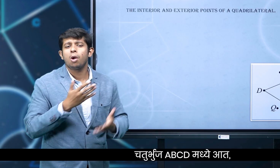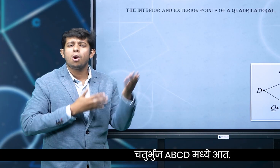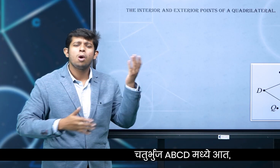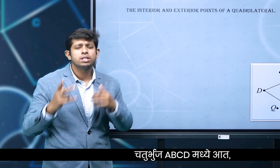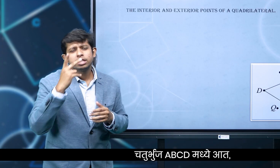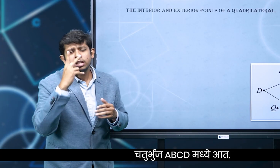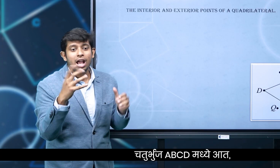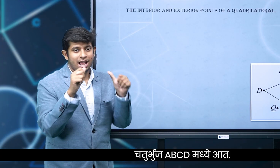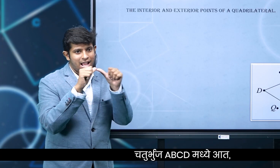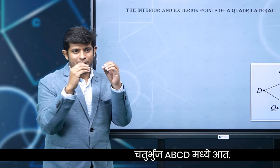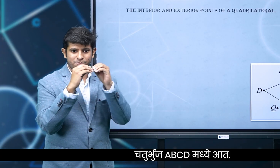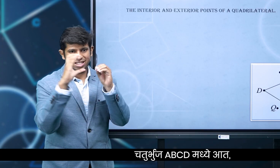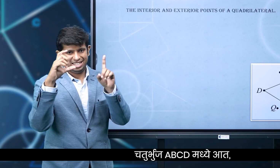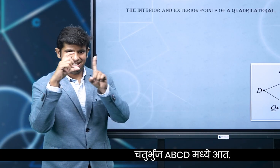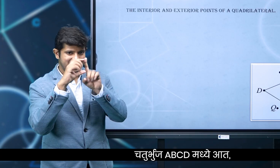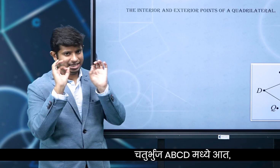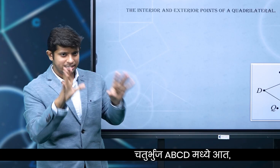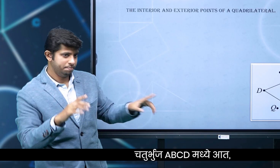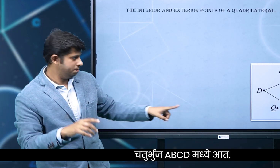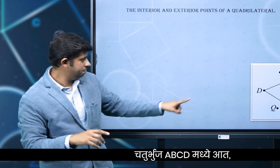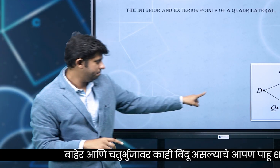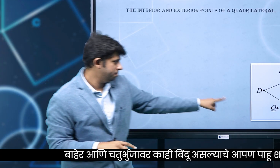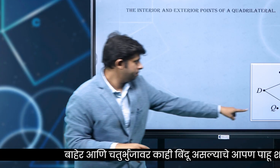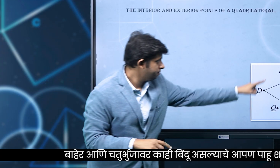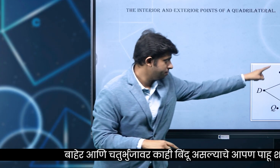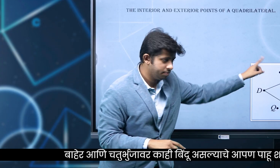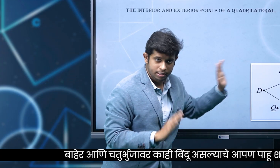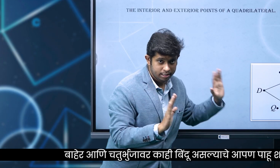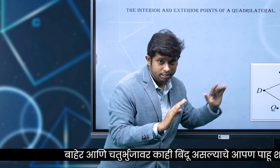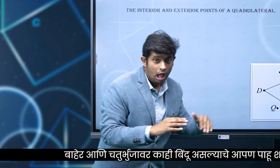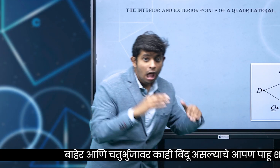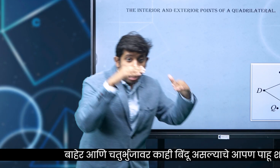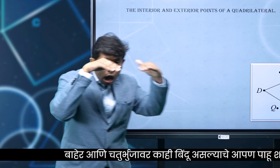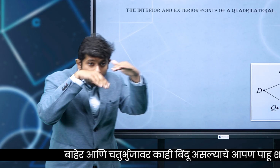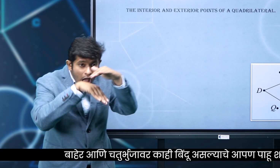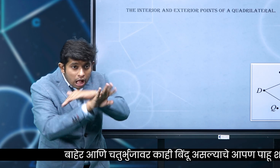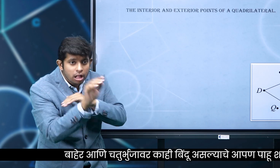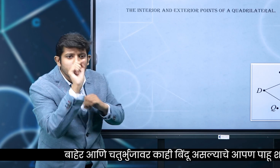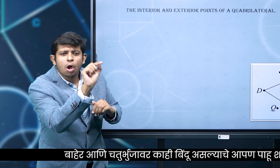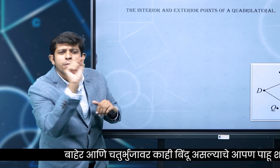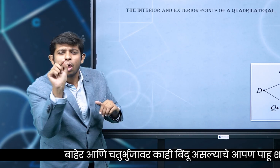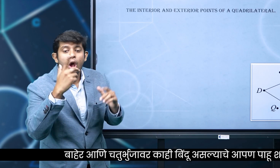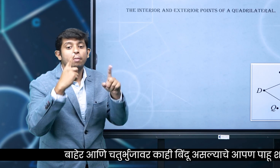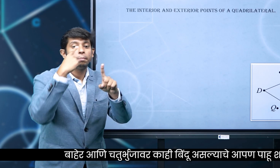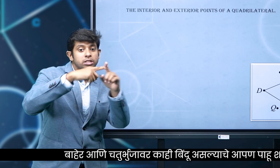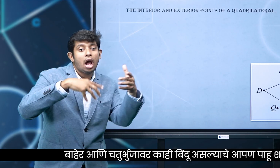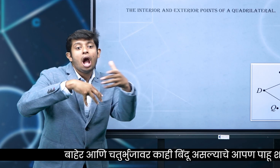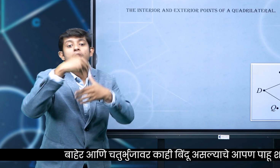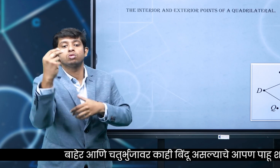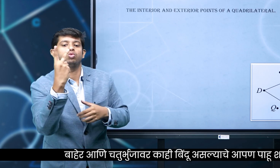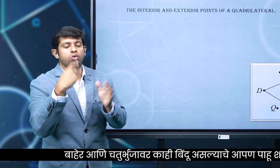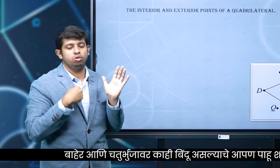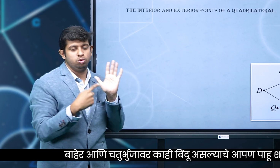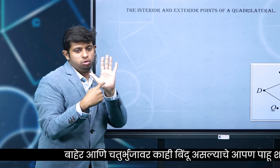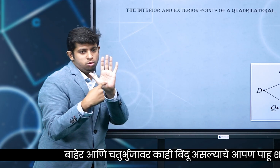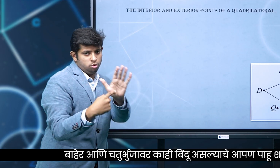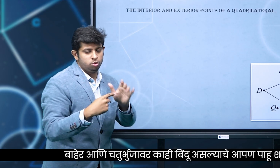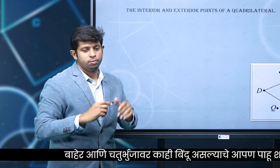चतुर्भुज ABCD मध्ये आत, बाहेर आणि चतुर्भुजावर काही बिंदू असल्याचे आपण पाहू